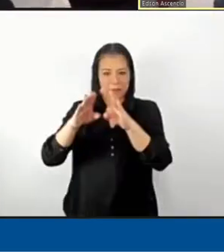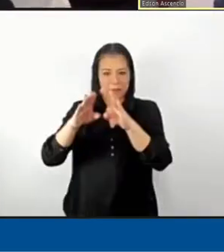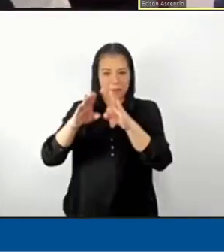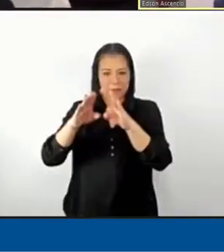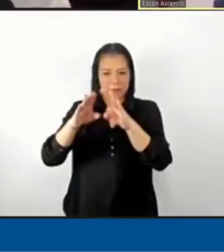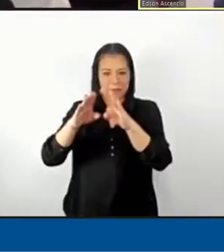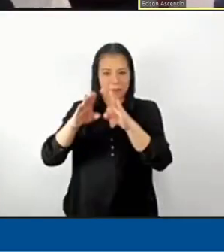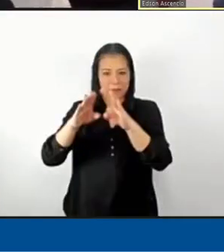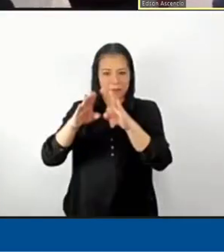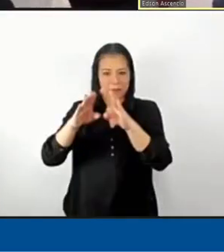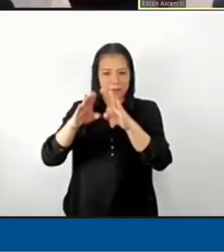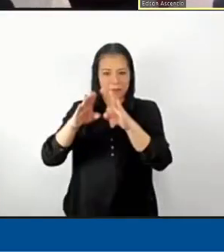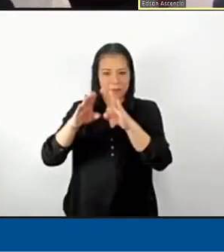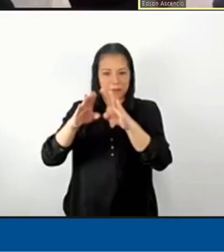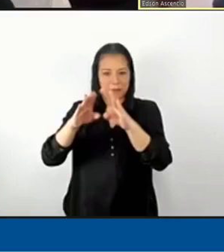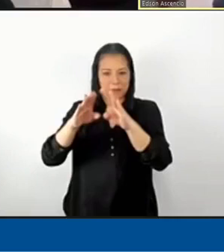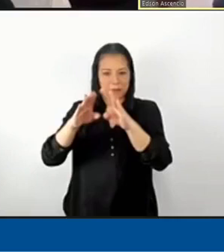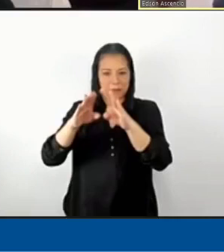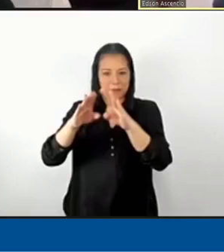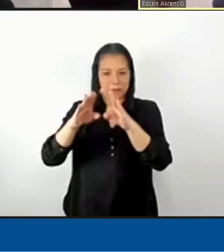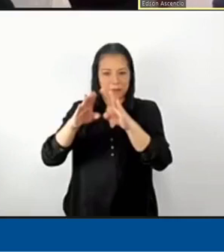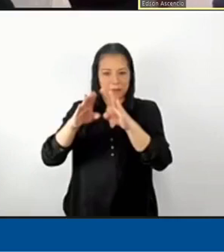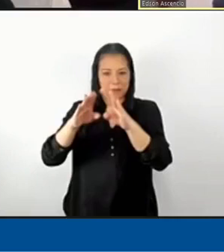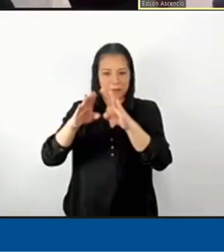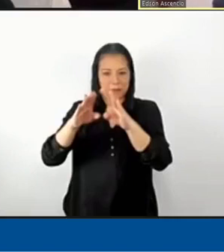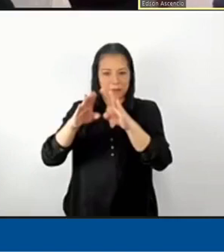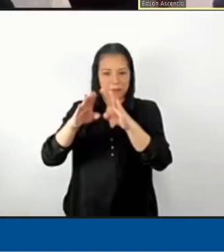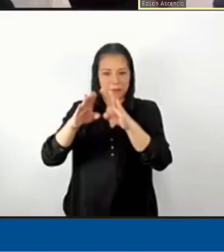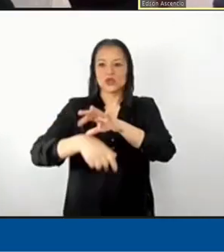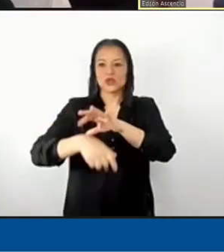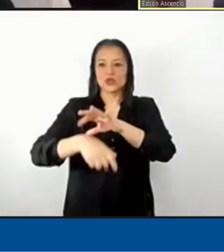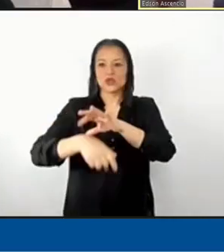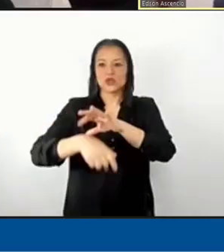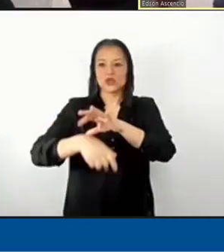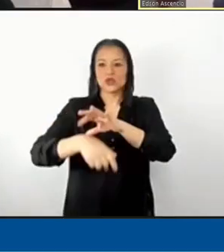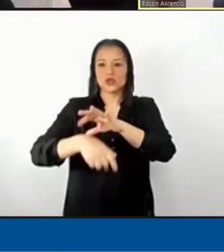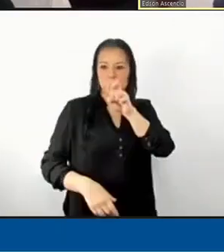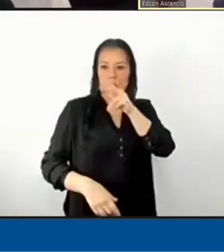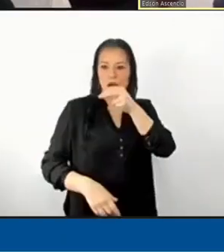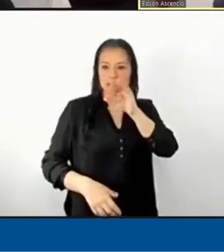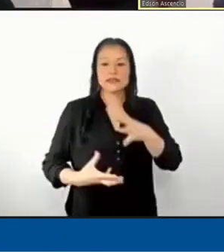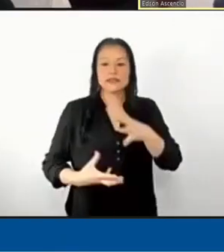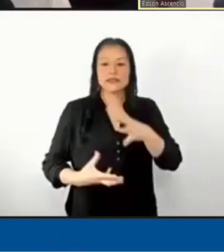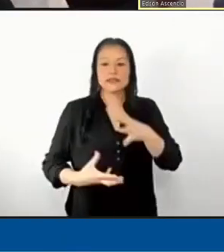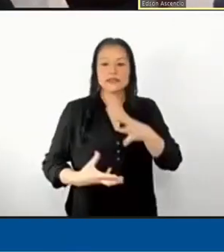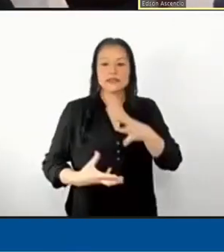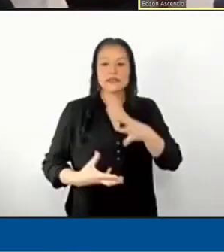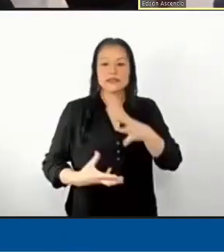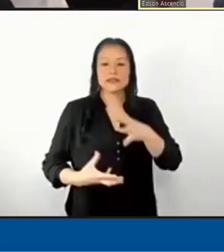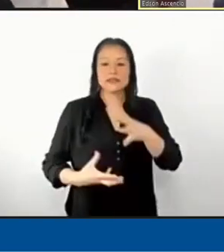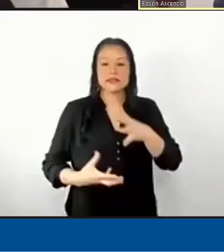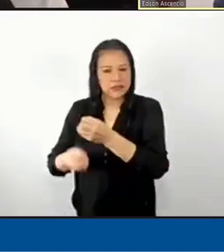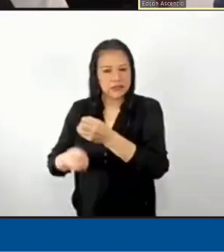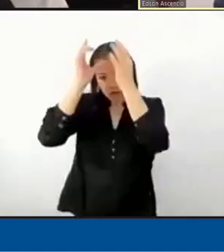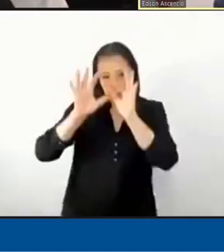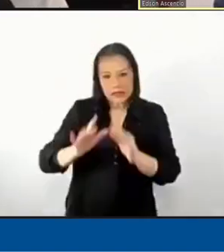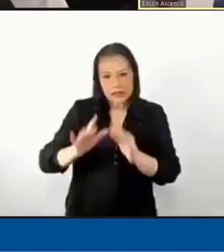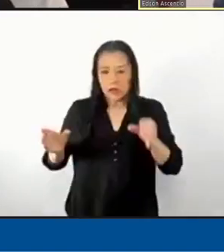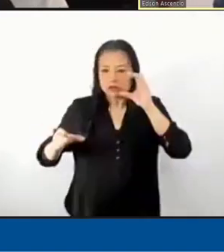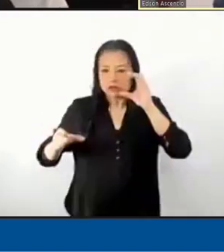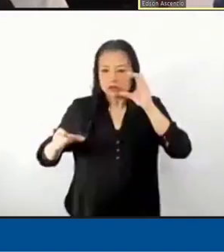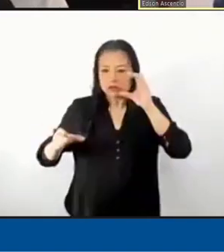doctor Elmer Huerta, quien tiene una obsesión: traducir para las grandes mayorías la complicada y críptica información